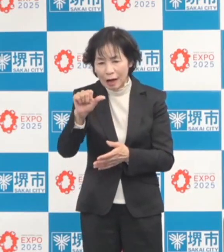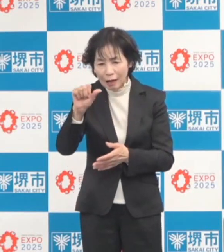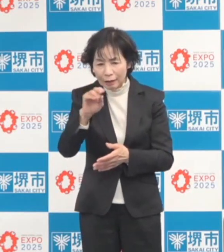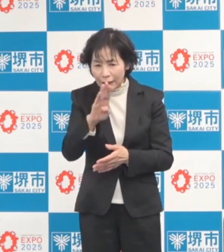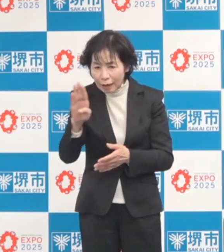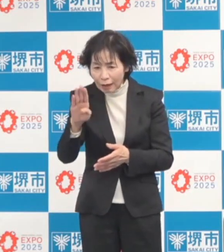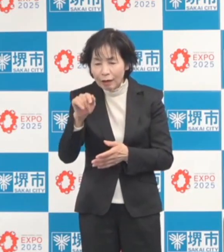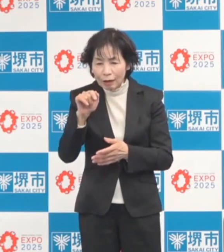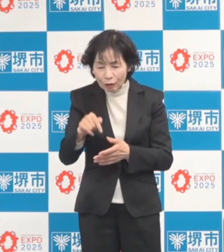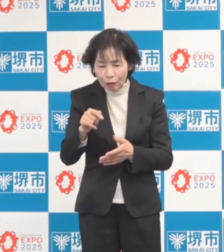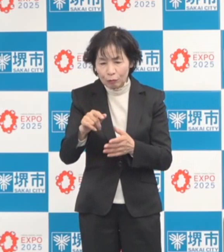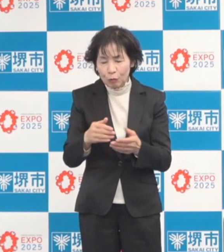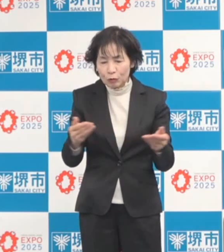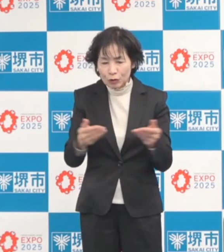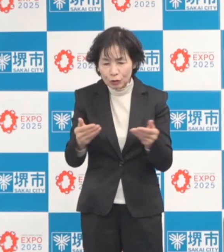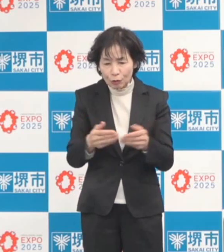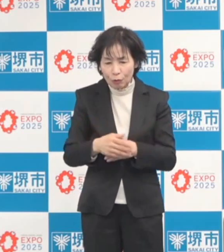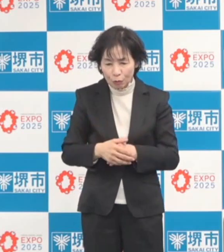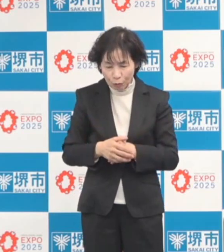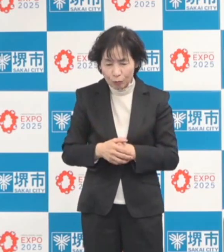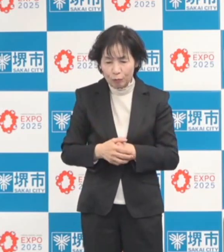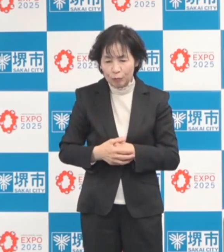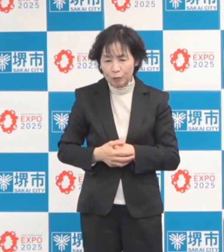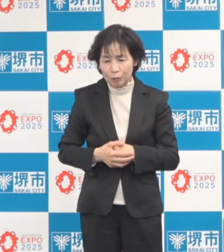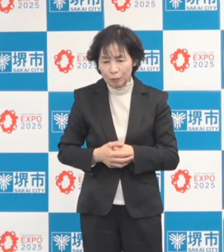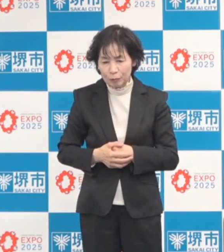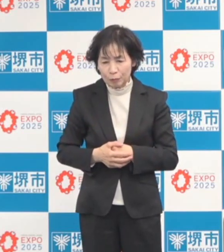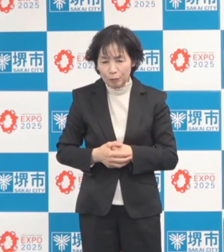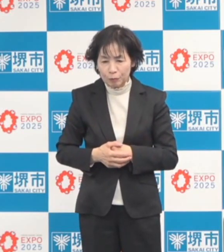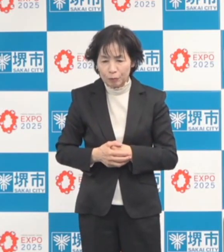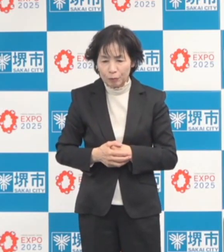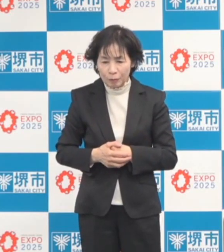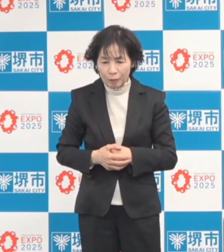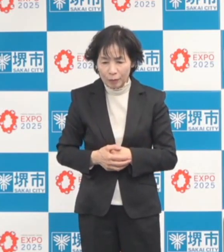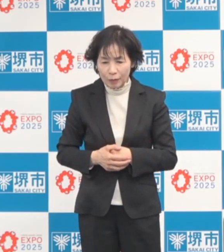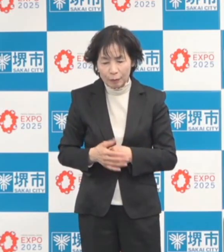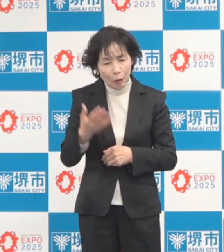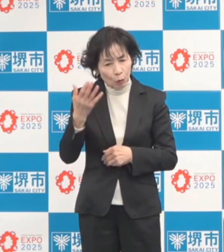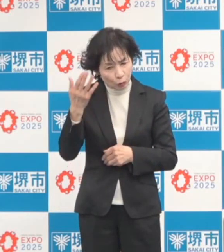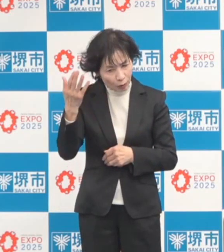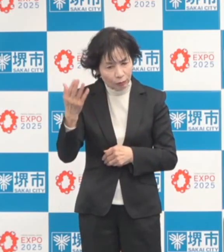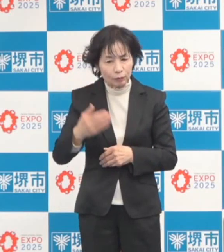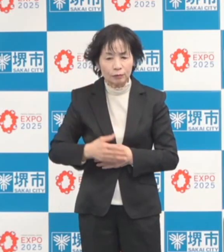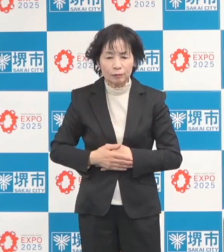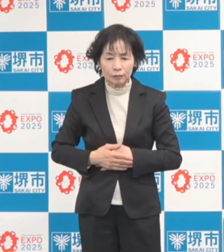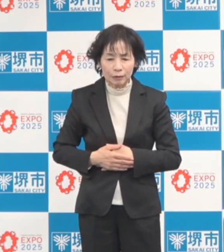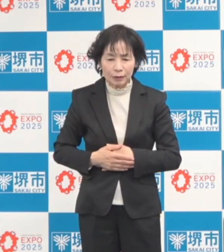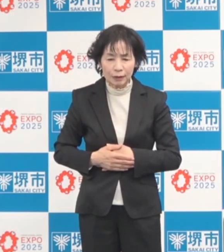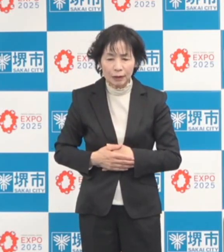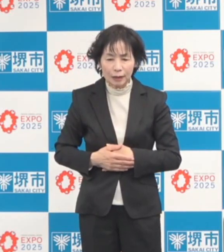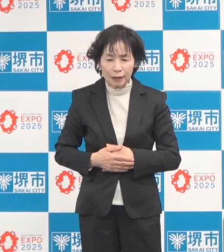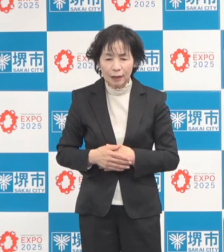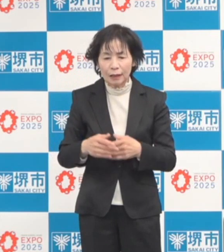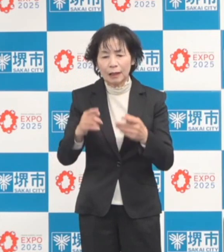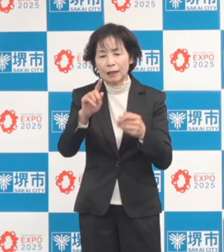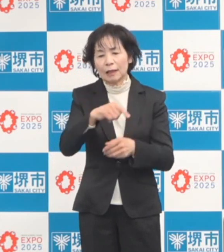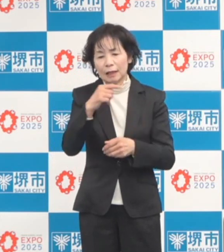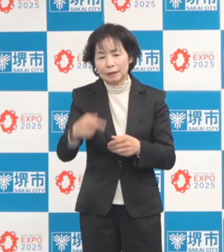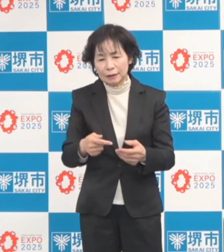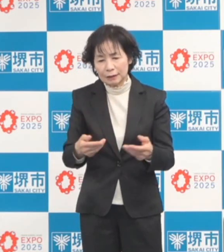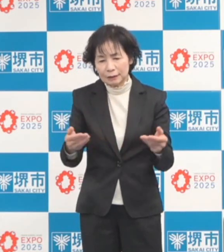という事業も行いますが、おそらく人件費の増